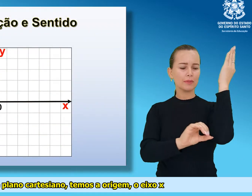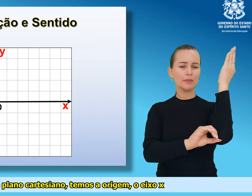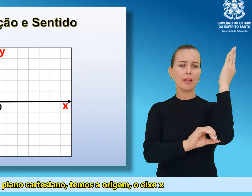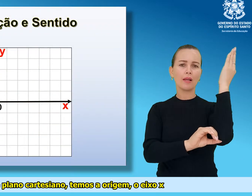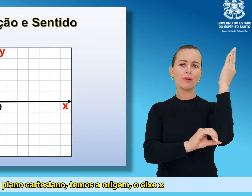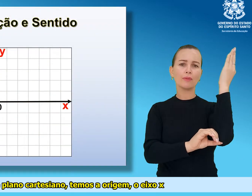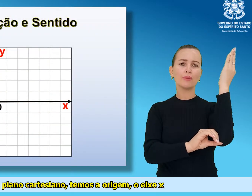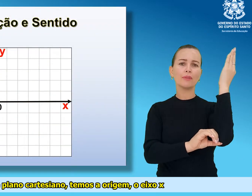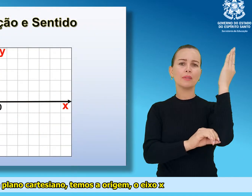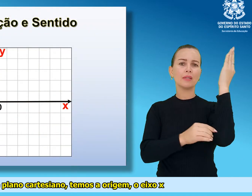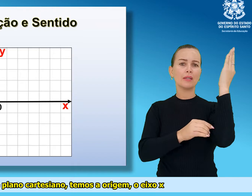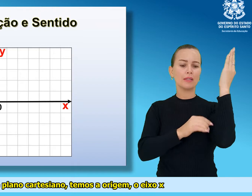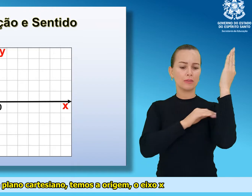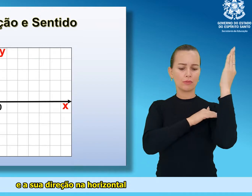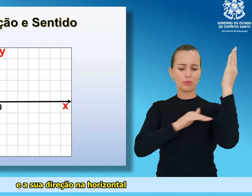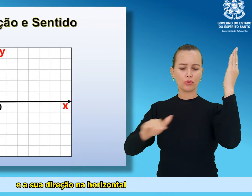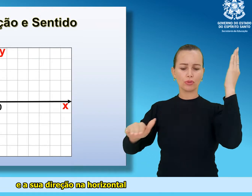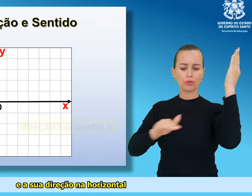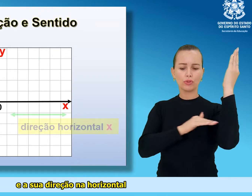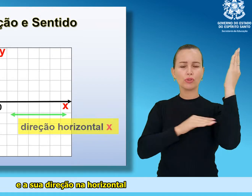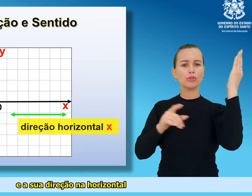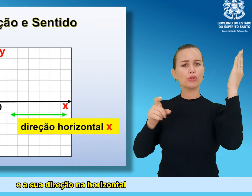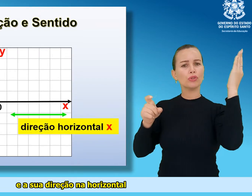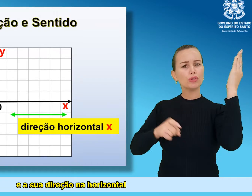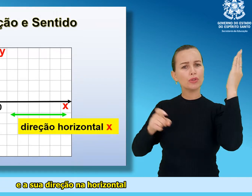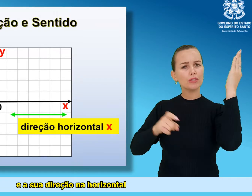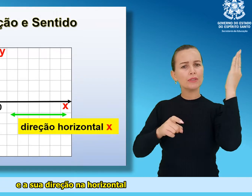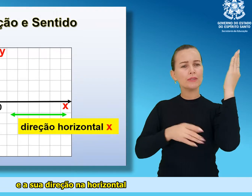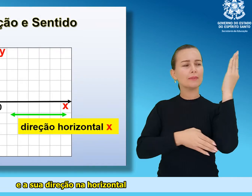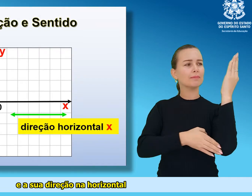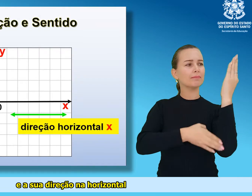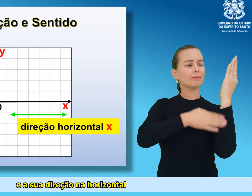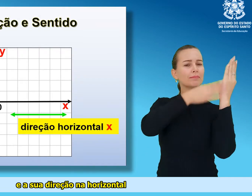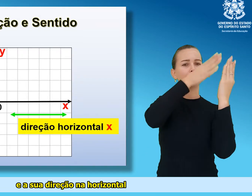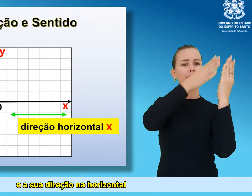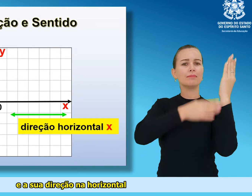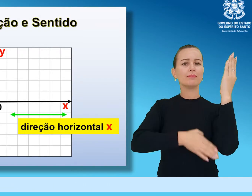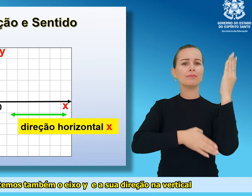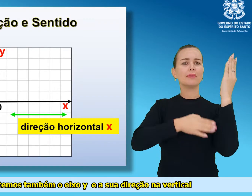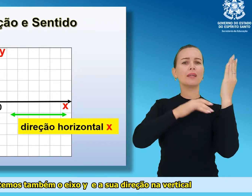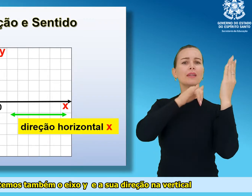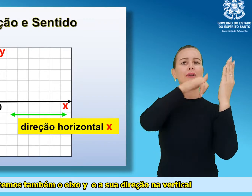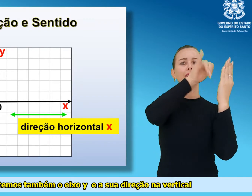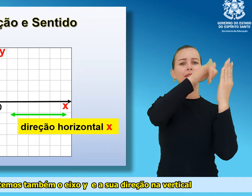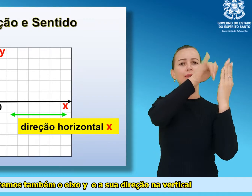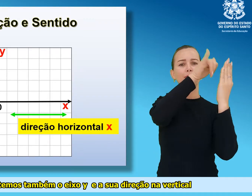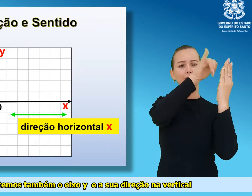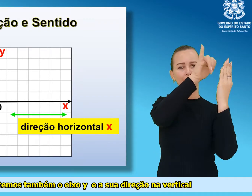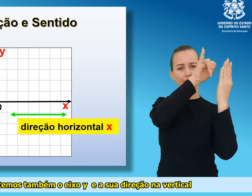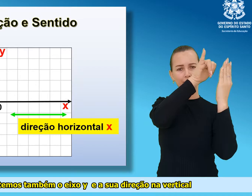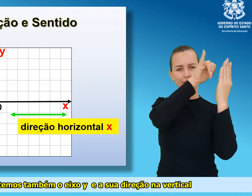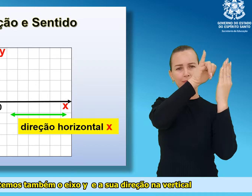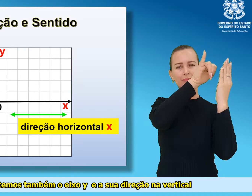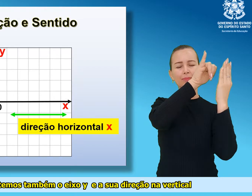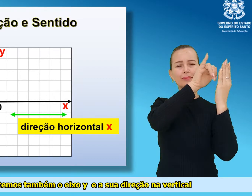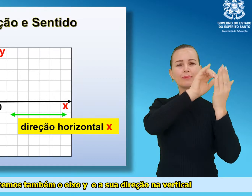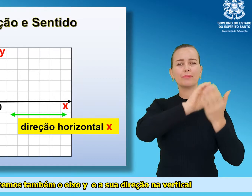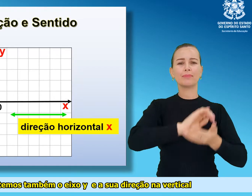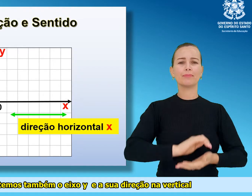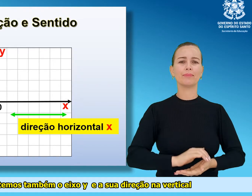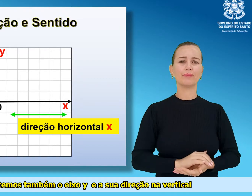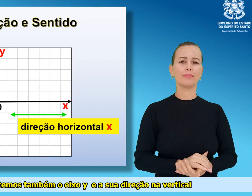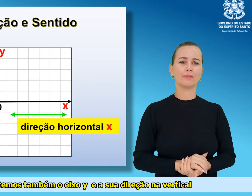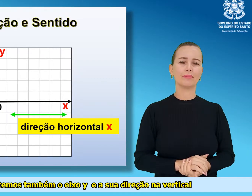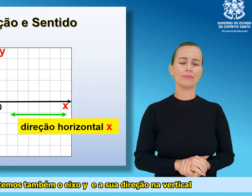origem, o eixo x e a sua direção na horizontal. Assim como temos também o